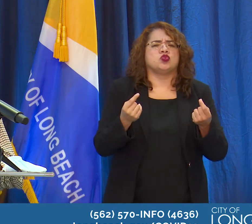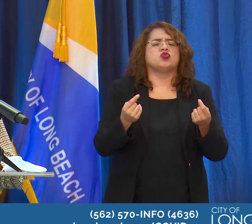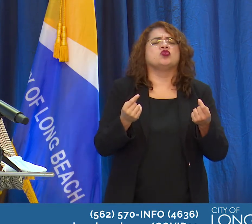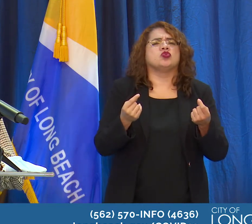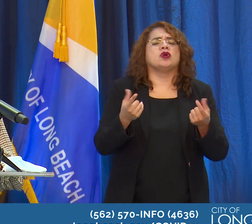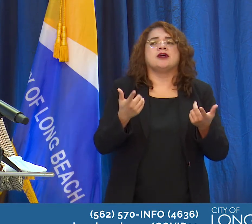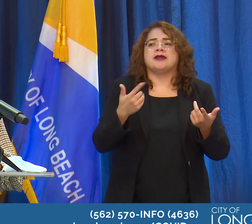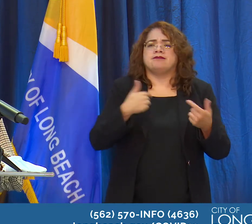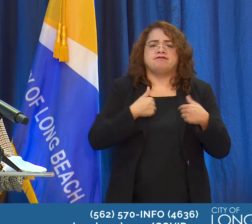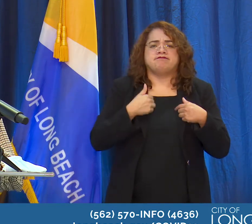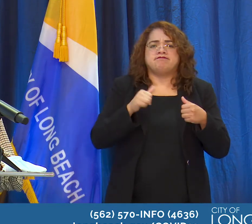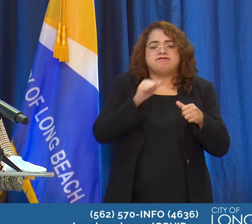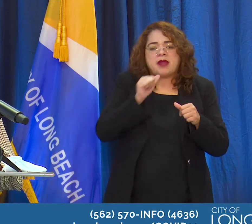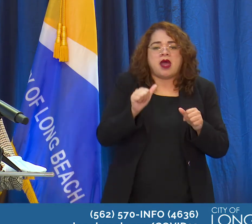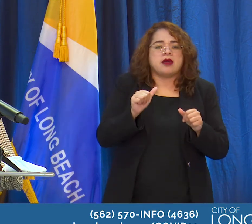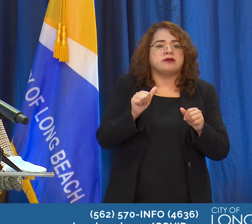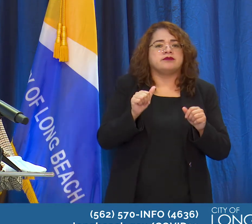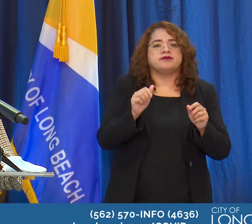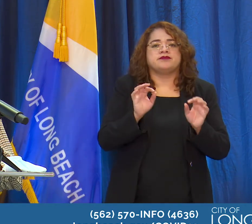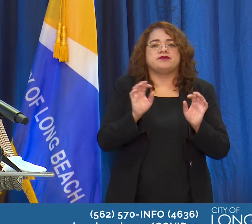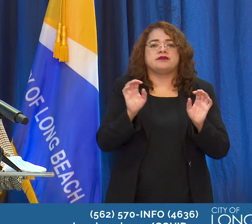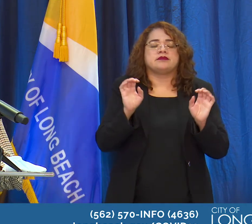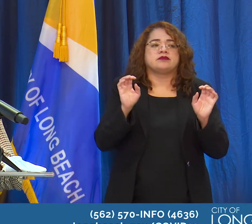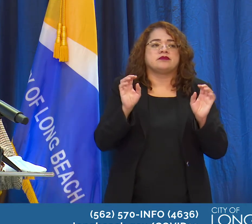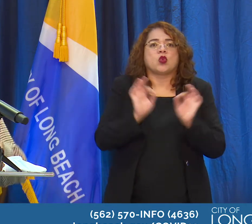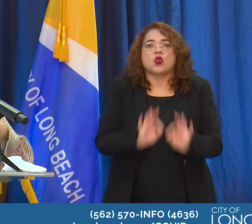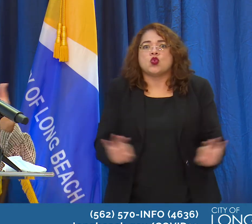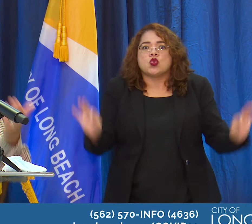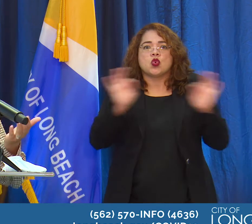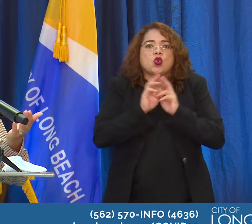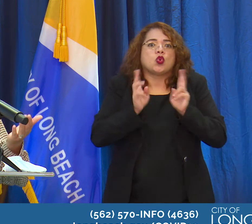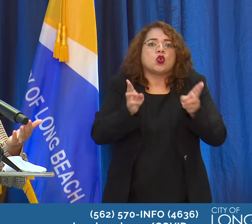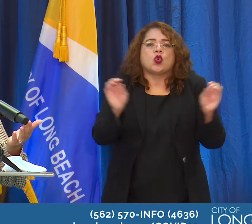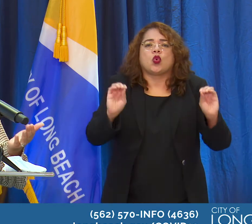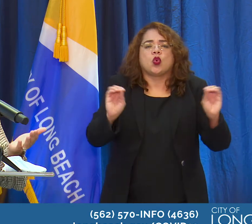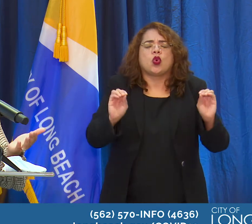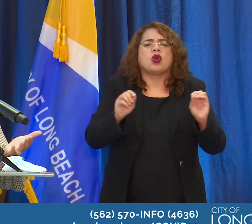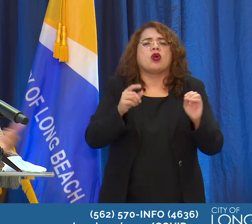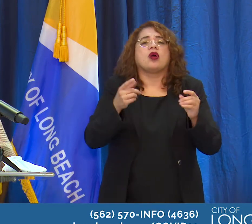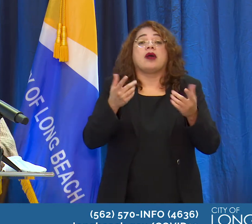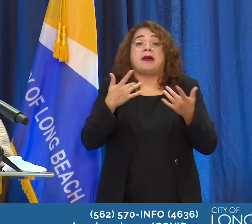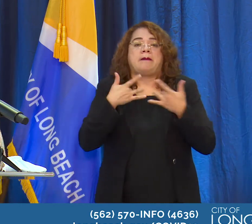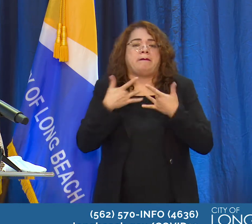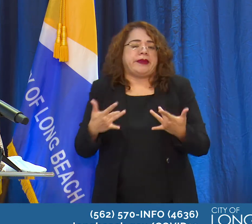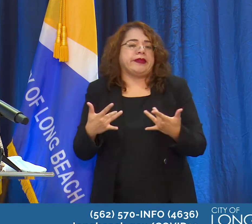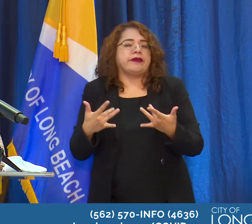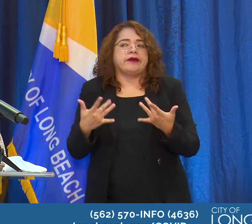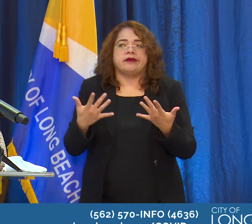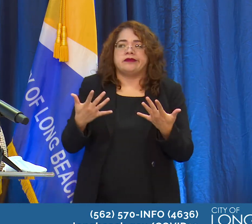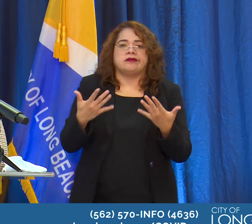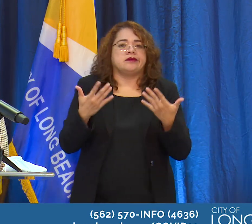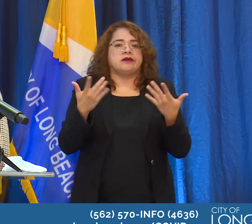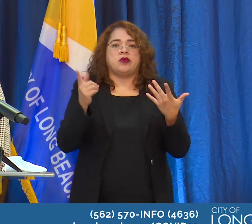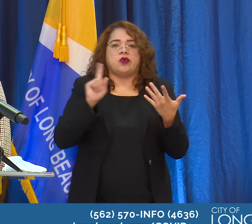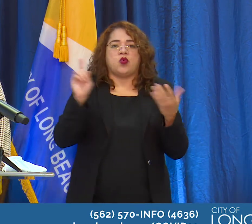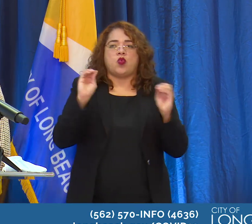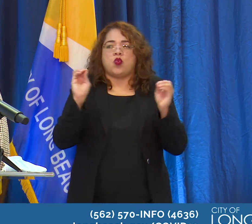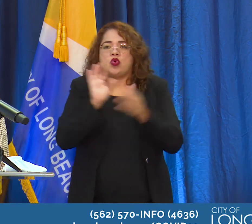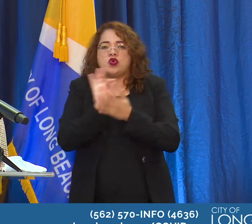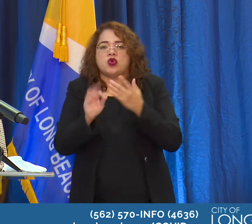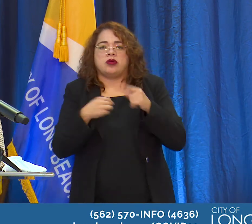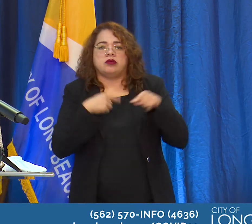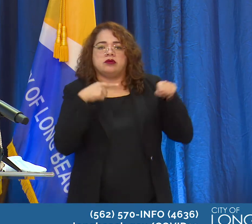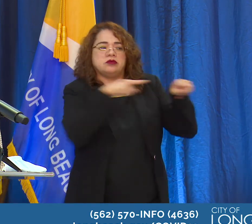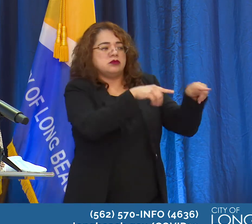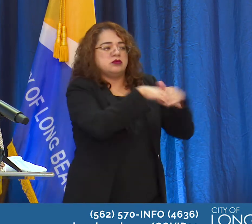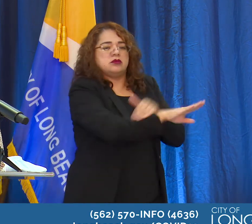no urgentes, van a los departamentos de emergencia que durante